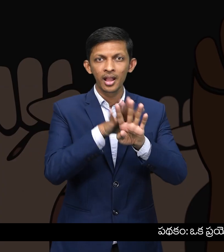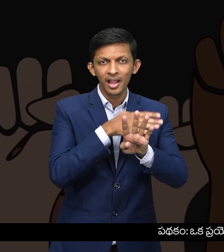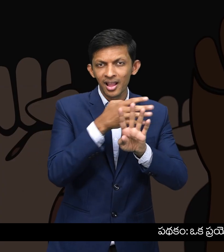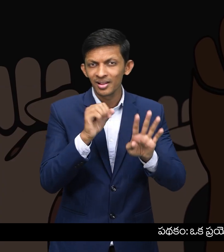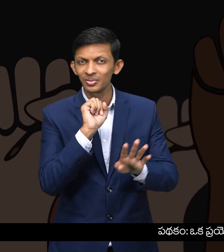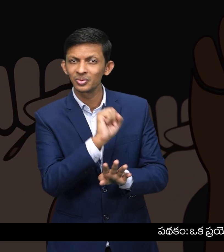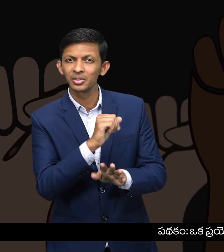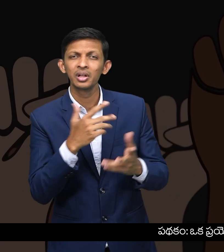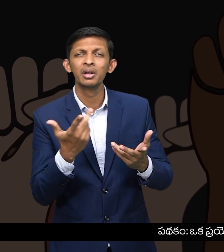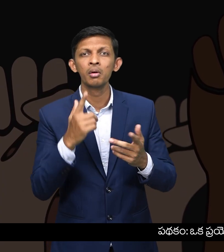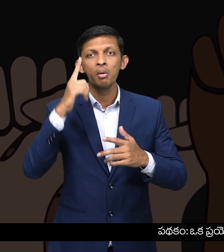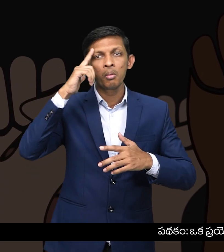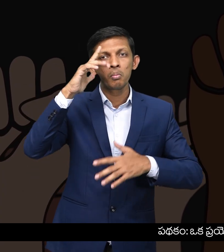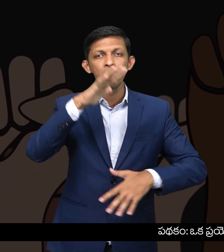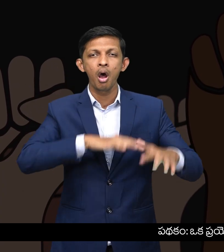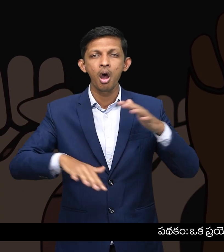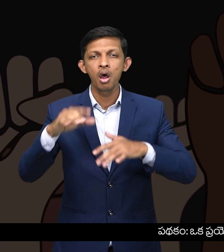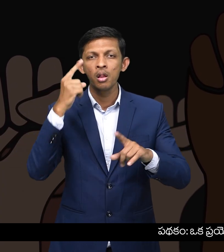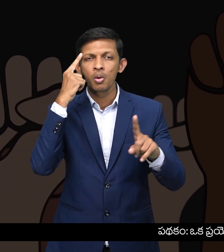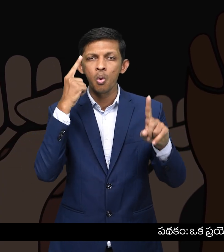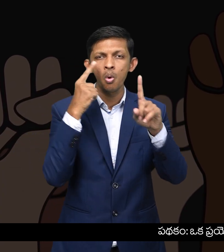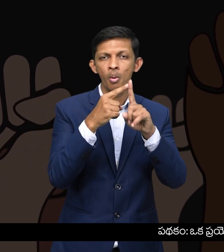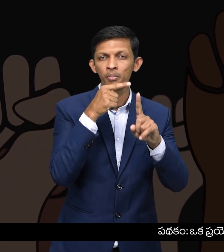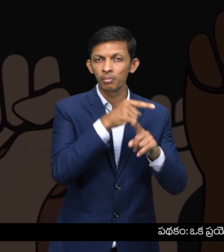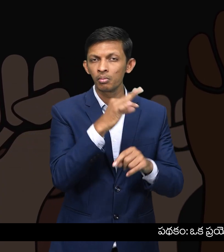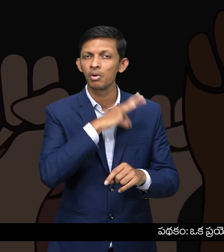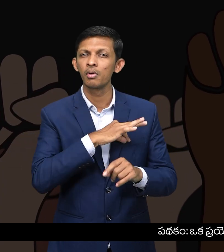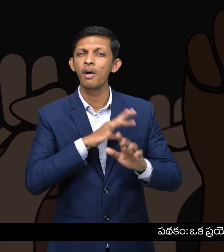పథకం, ఒక ప్రయోజనం సాధించటానికి చేసే ప్రణాళిక.